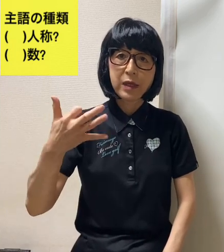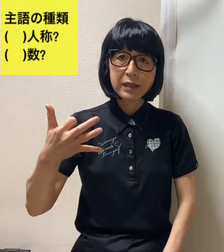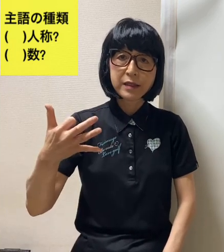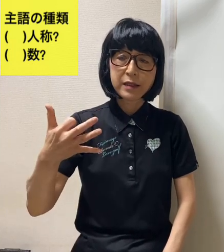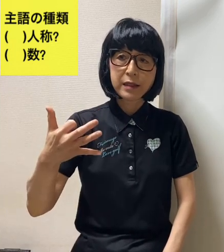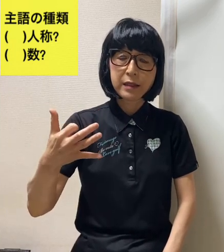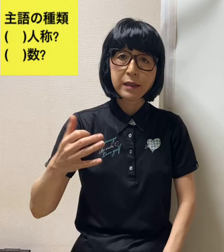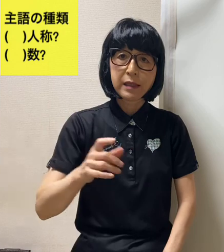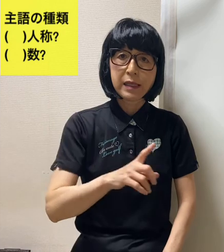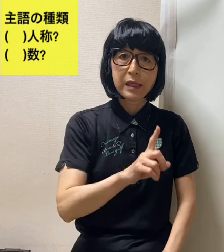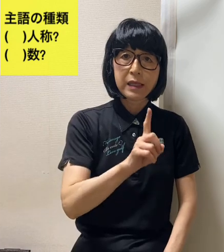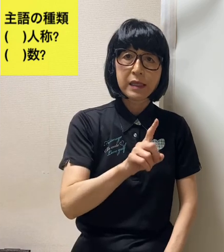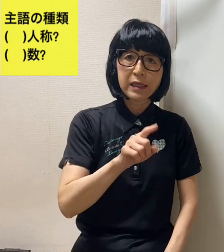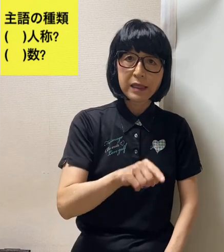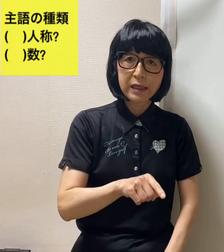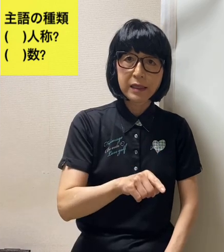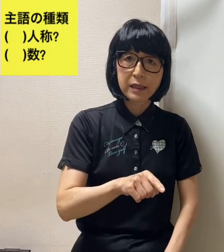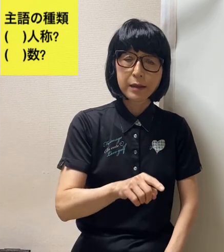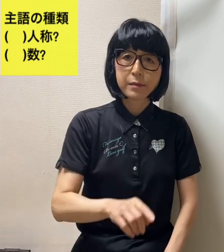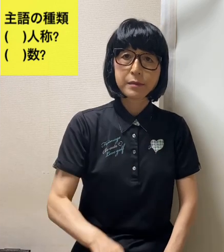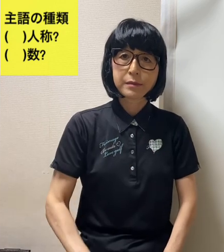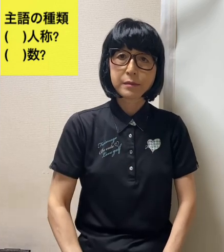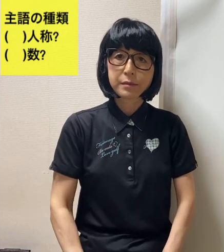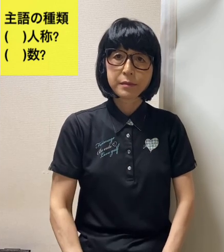丸8、 he。